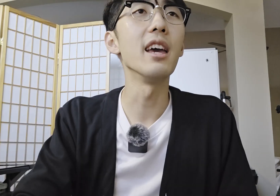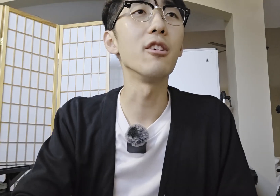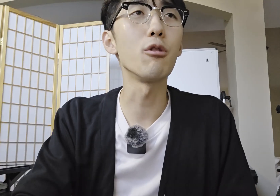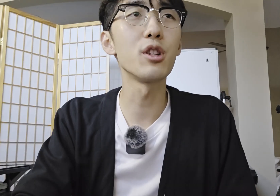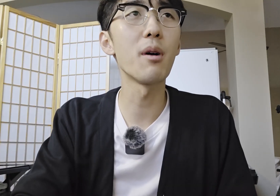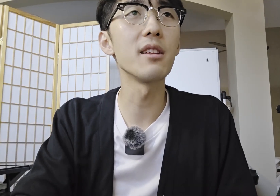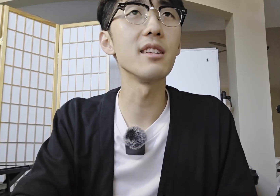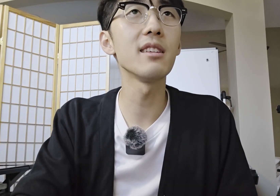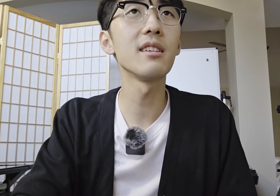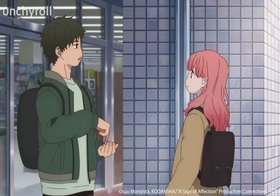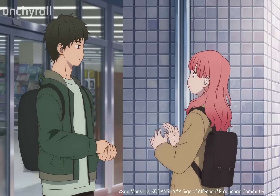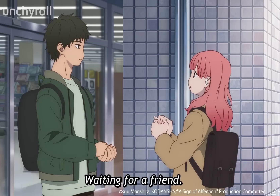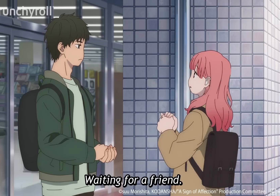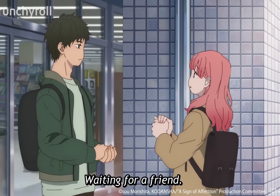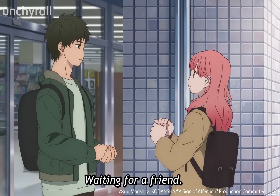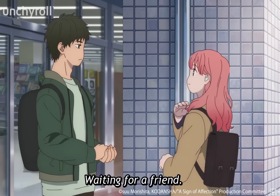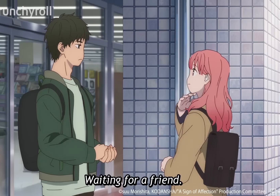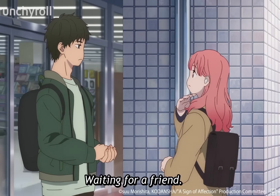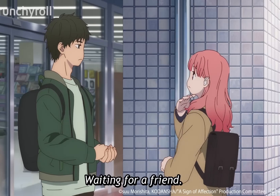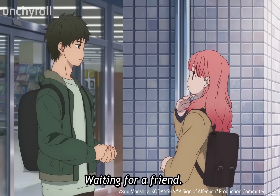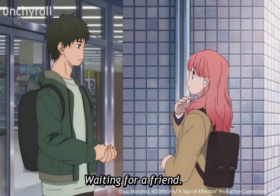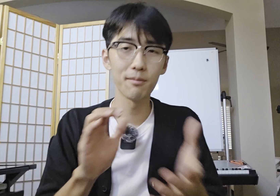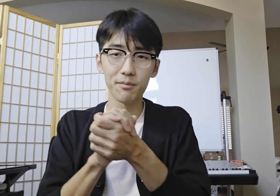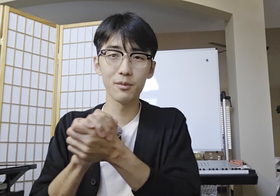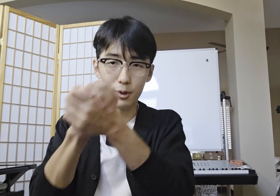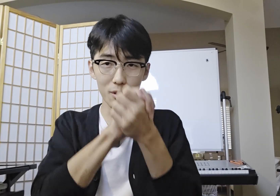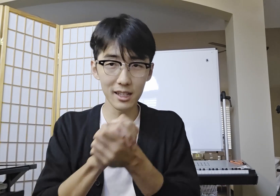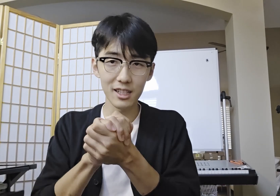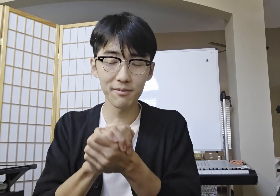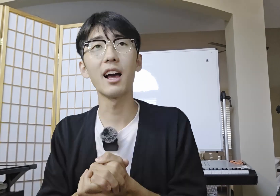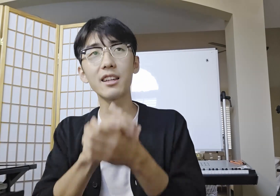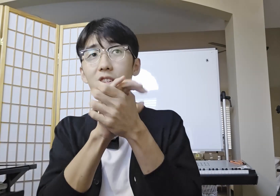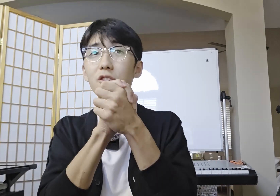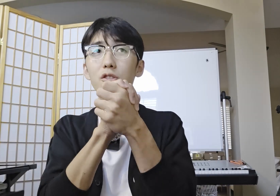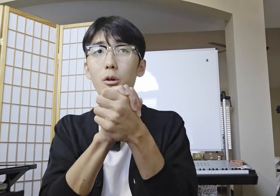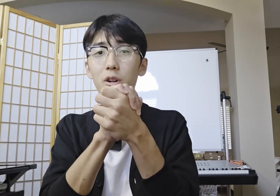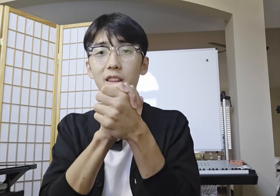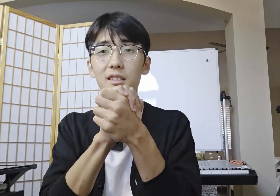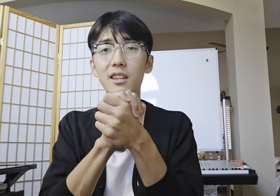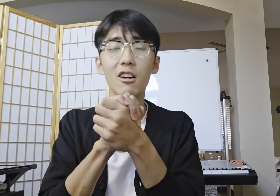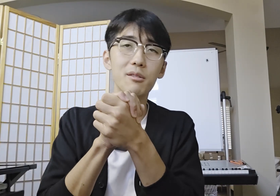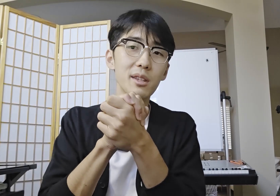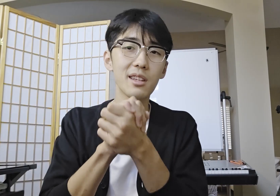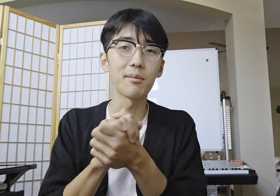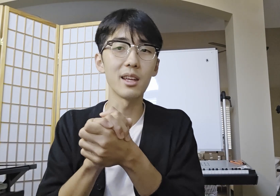And her response is 友達待ってる. tomodachi. I guess you could just hold it like this, and that also means the same thing.